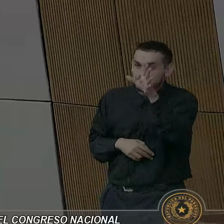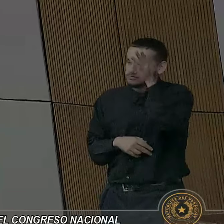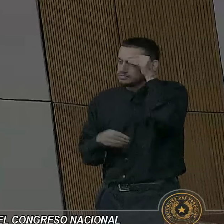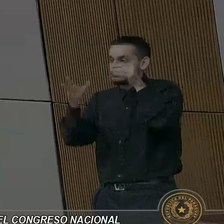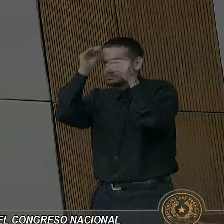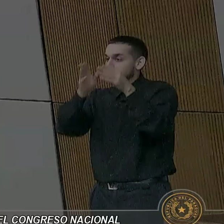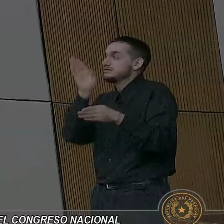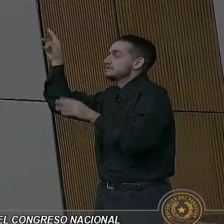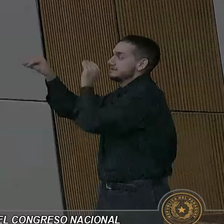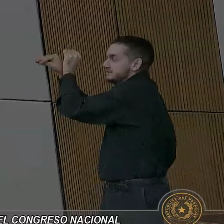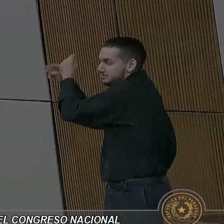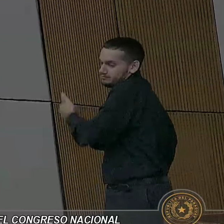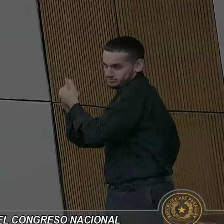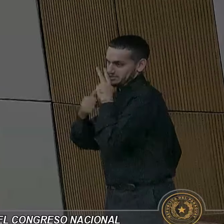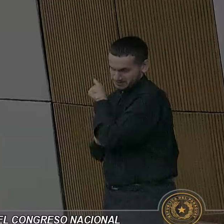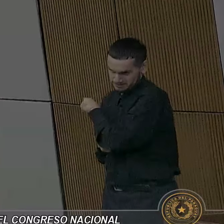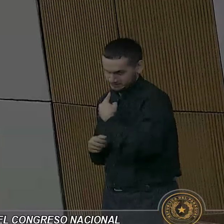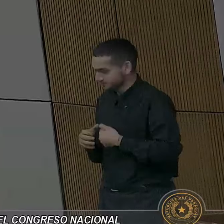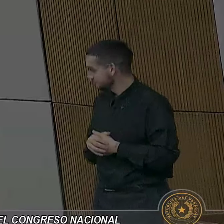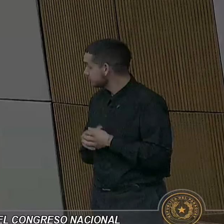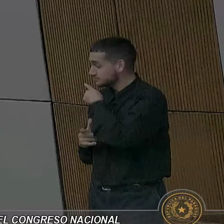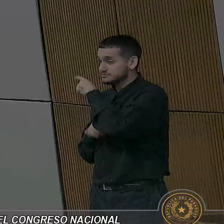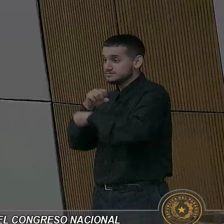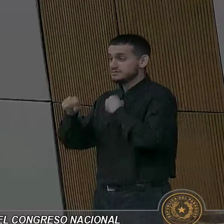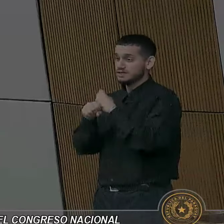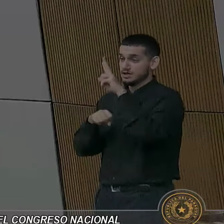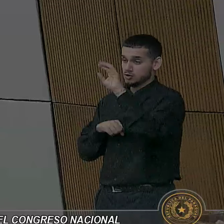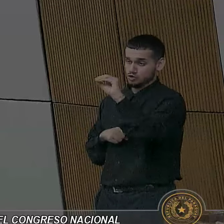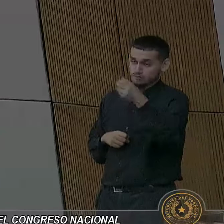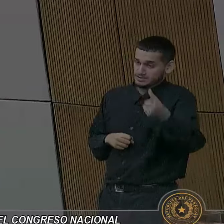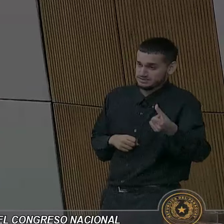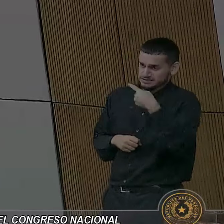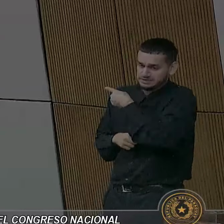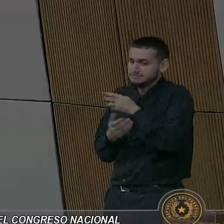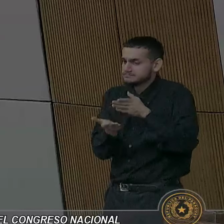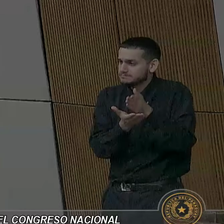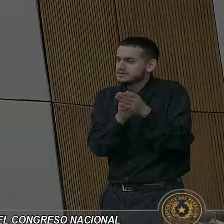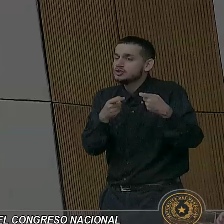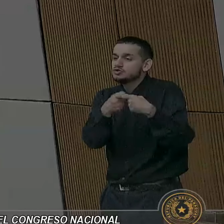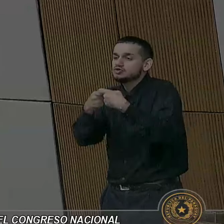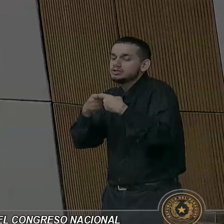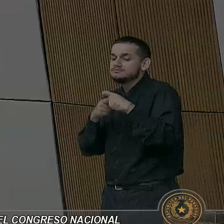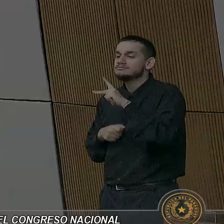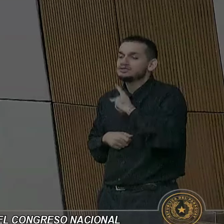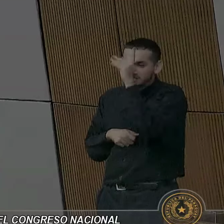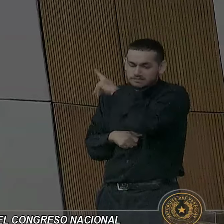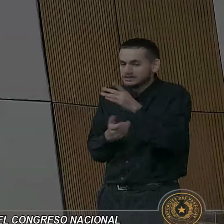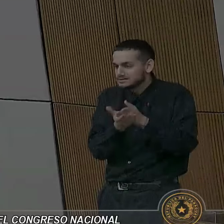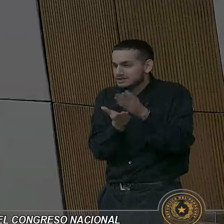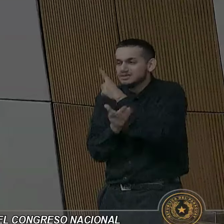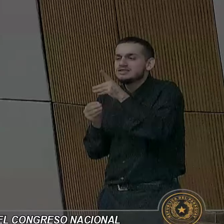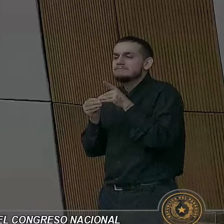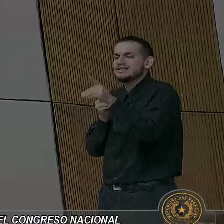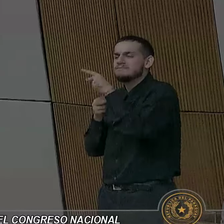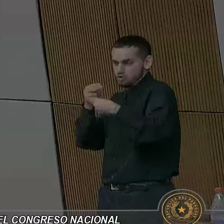pueda. Desde el 2006 estoy ayudando a varias asociaciones de personas con discapacidad en el departamento